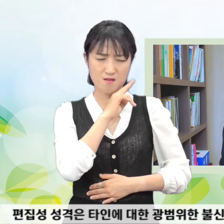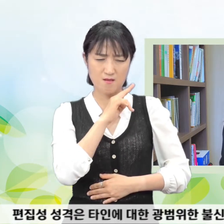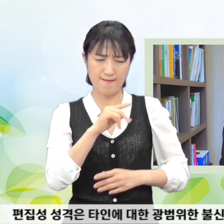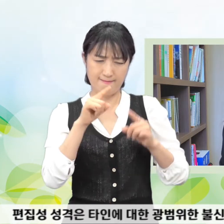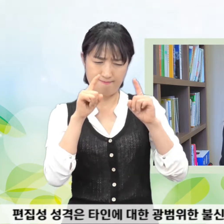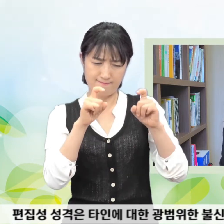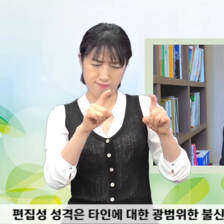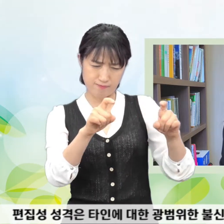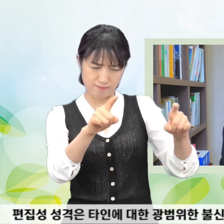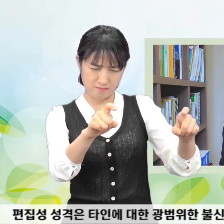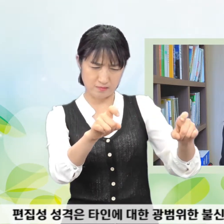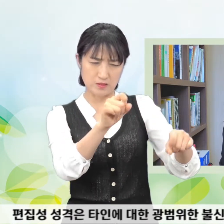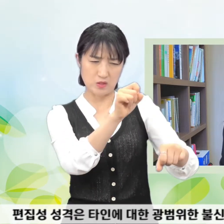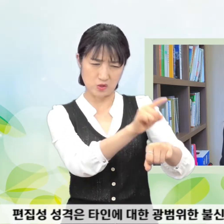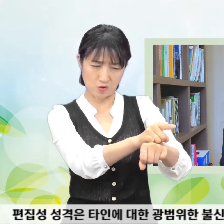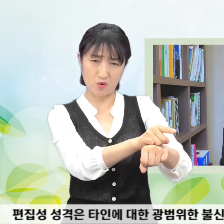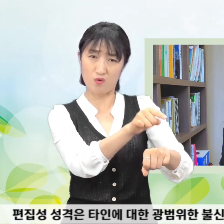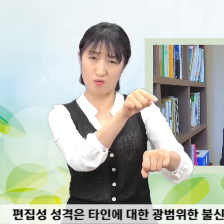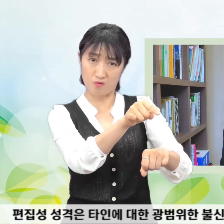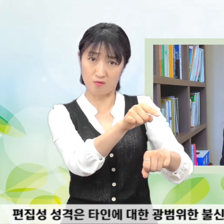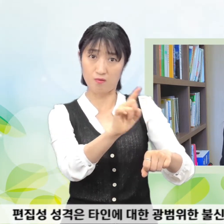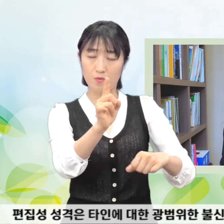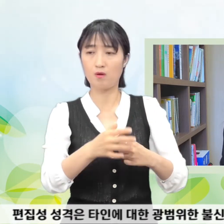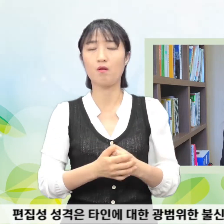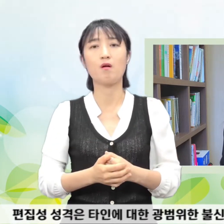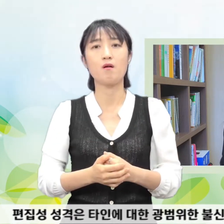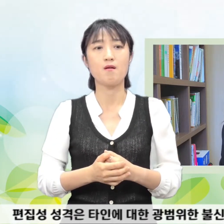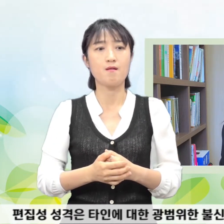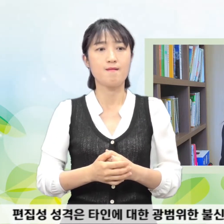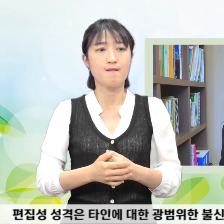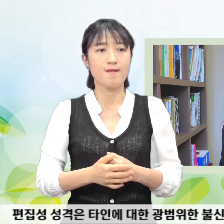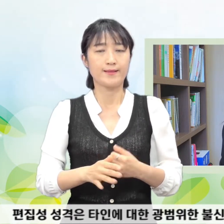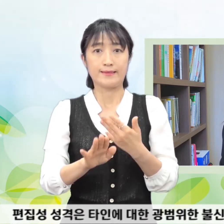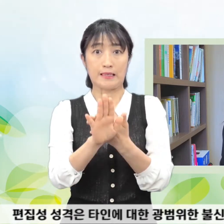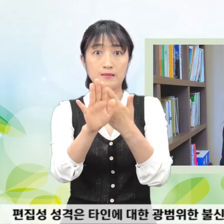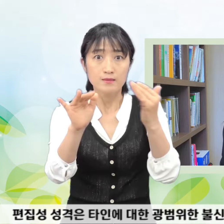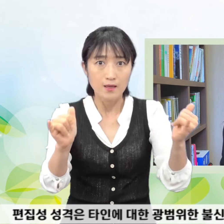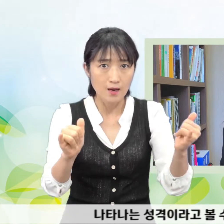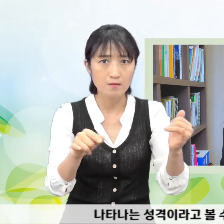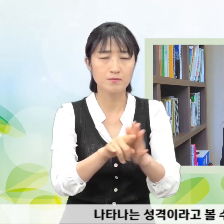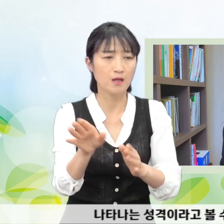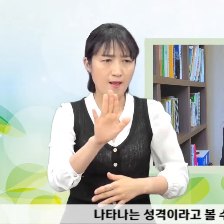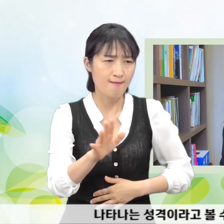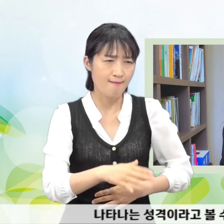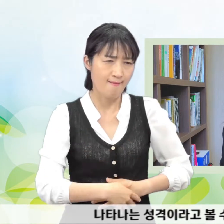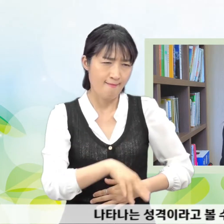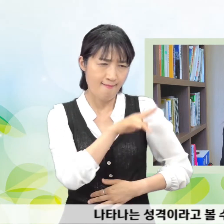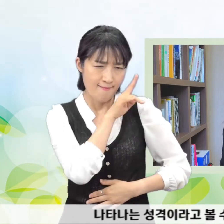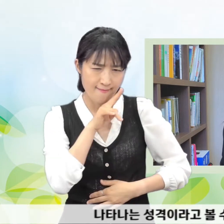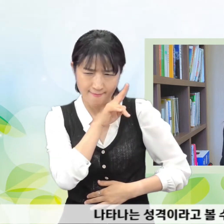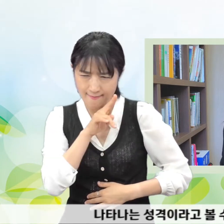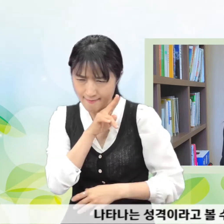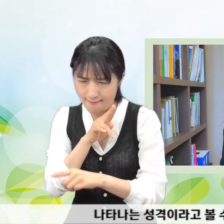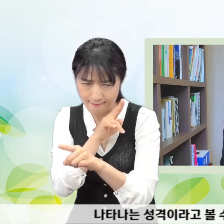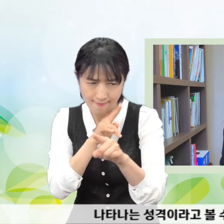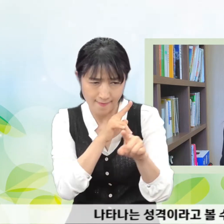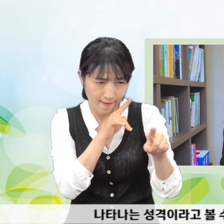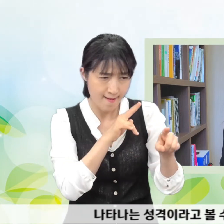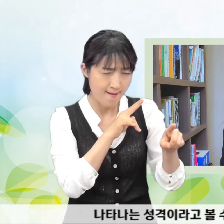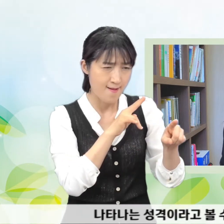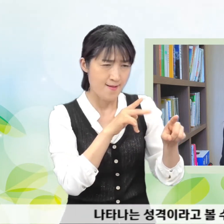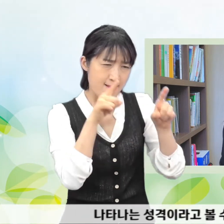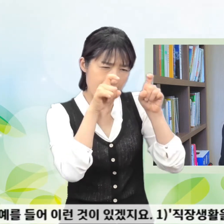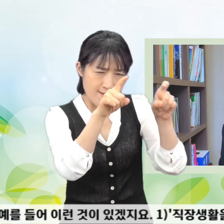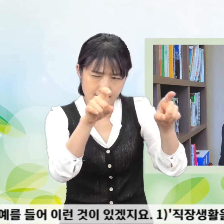성격은 타인에 대한 광범위한 불신과 의심이 다양한 상황에서 나타나는 성격이라고 볼